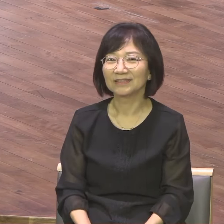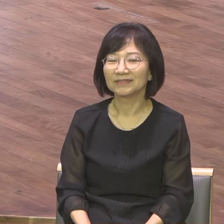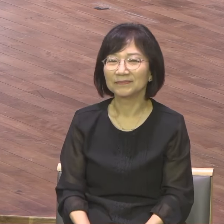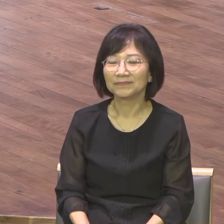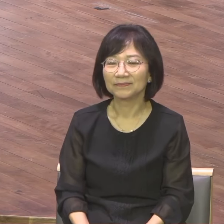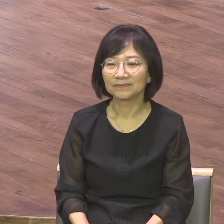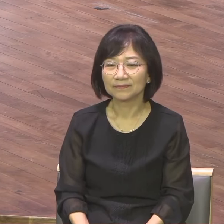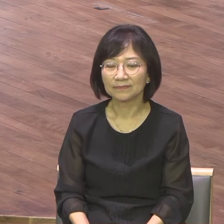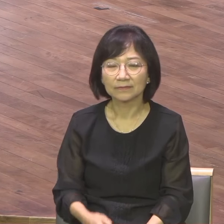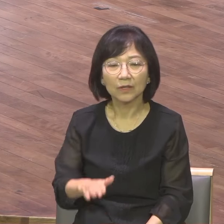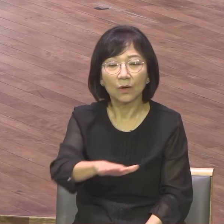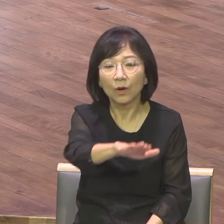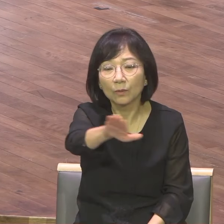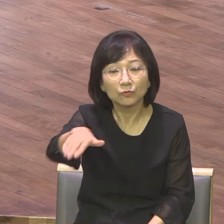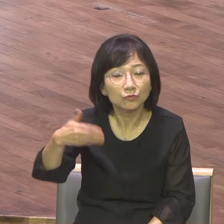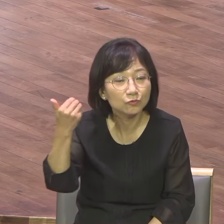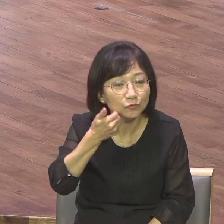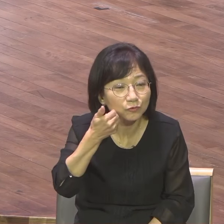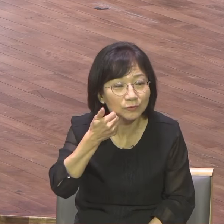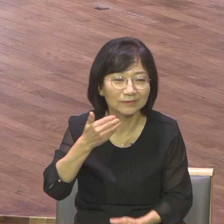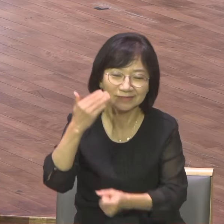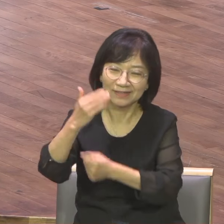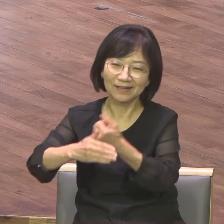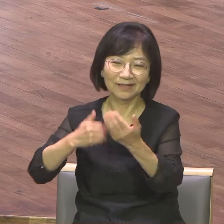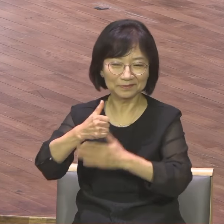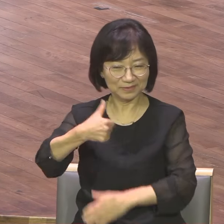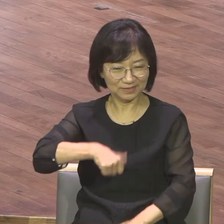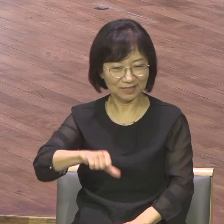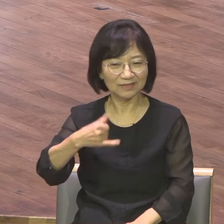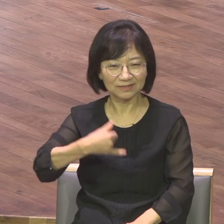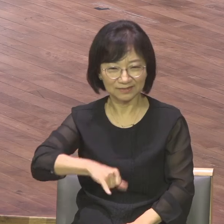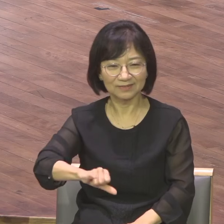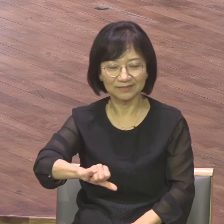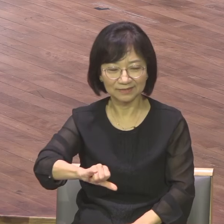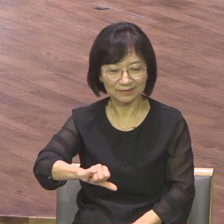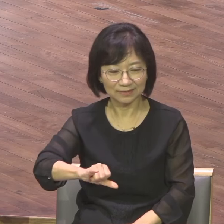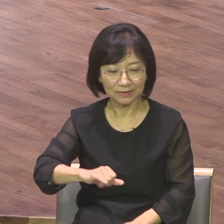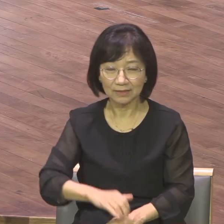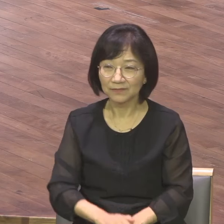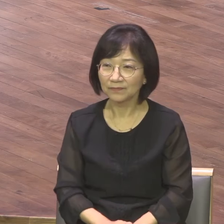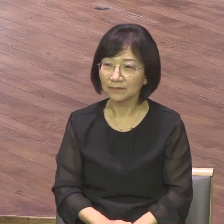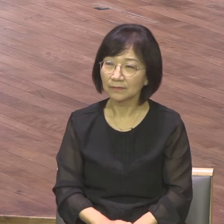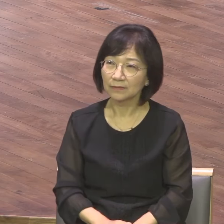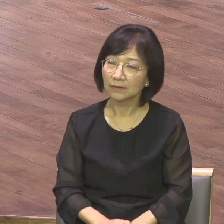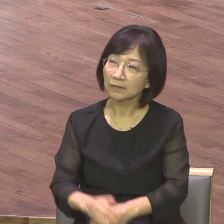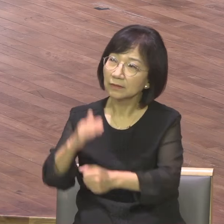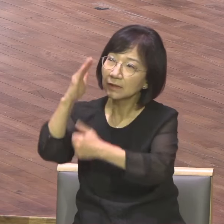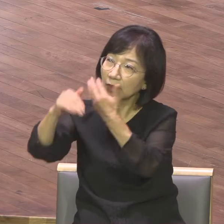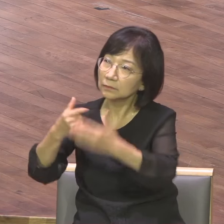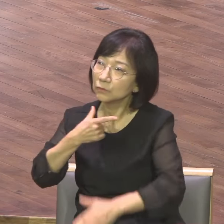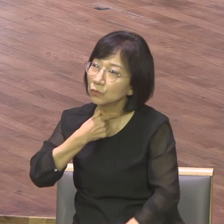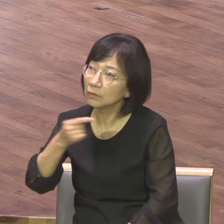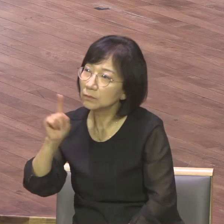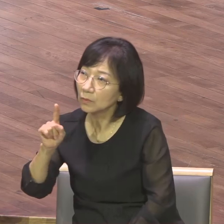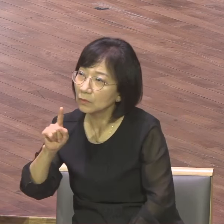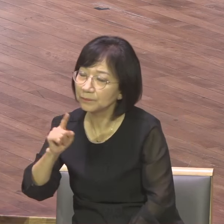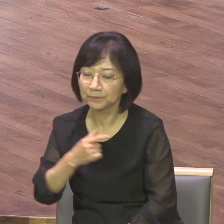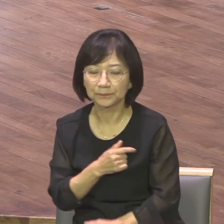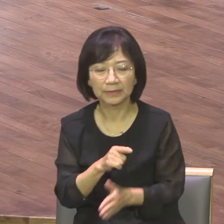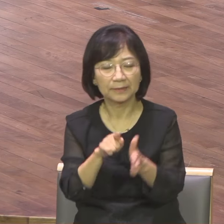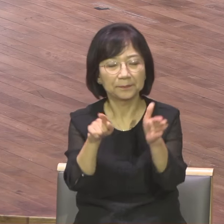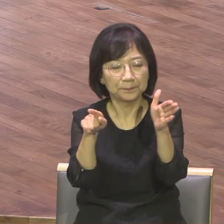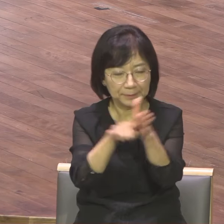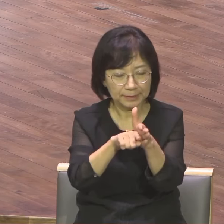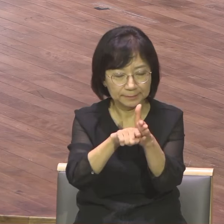하나님의 자녀 된 우리는 이미 답은 정해져 있잖아요. 하나님이 원하시는 믿음의 선택을 하는 본론